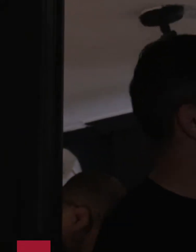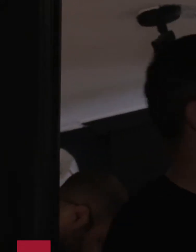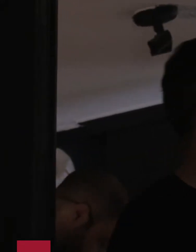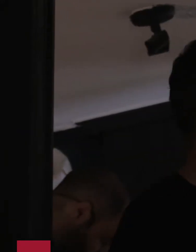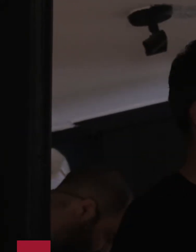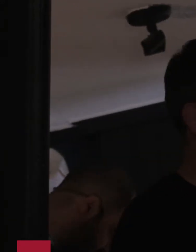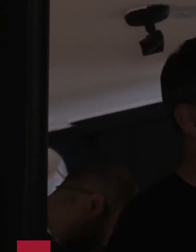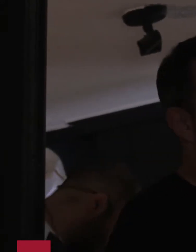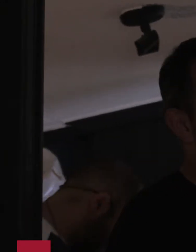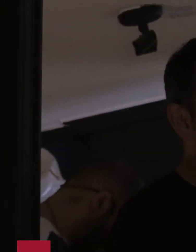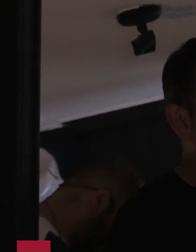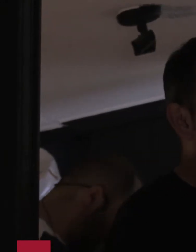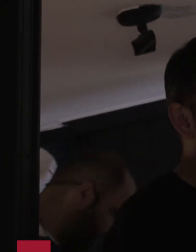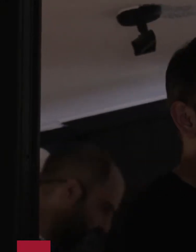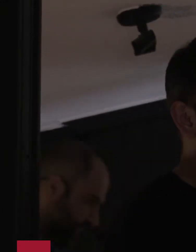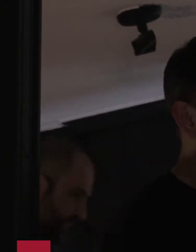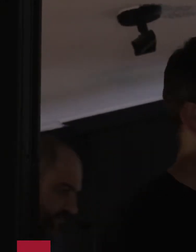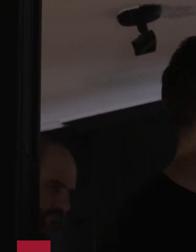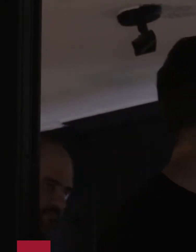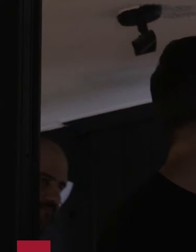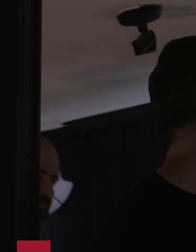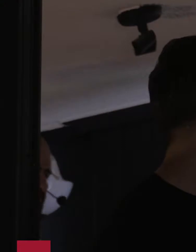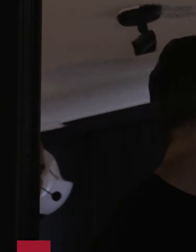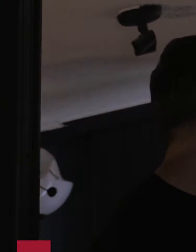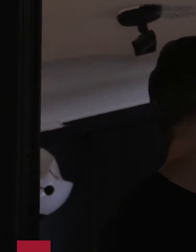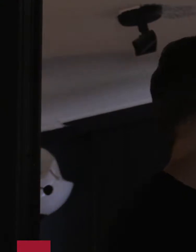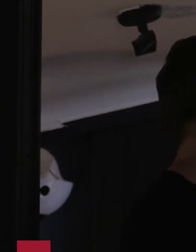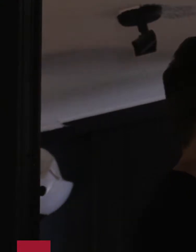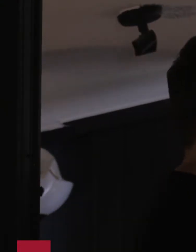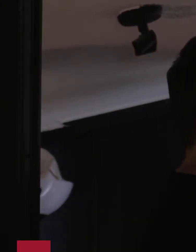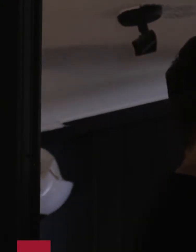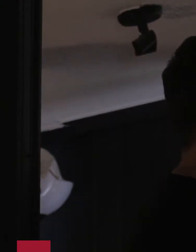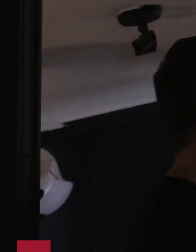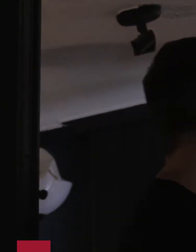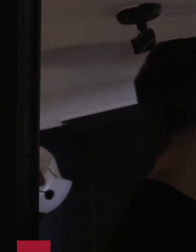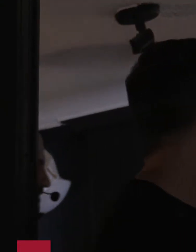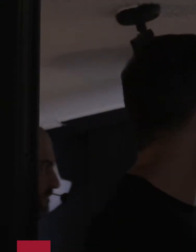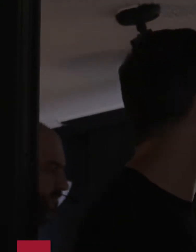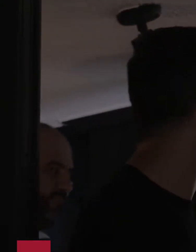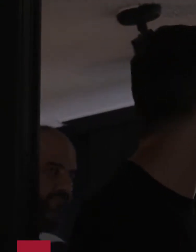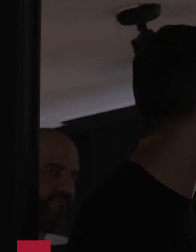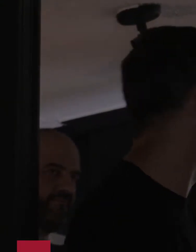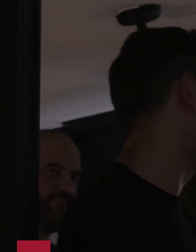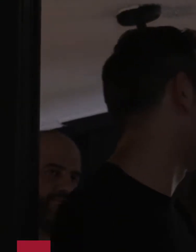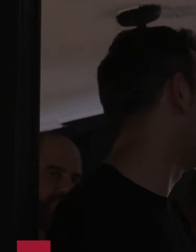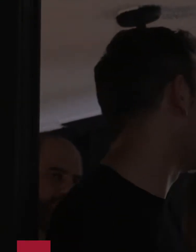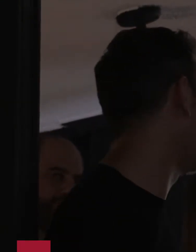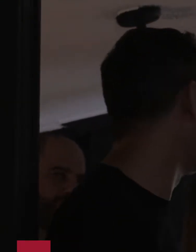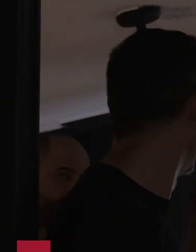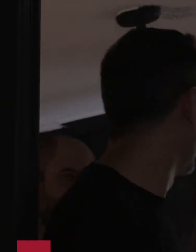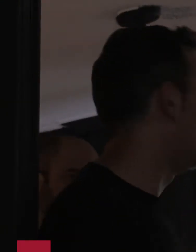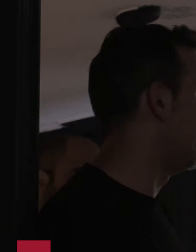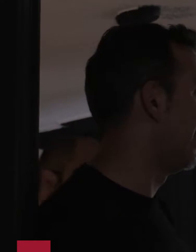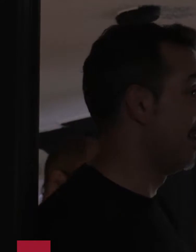Ayer hablando de dolor y de cuernos, y hoy hablando de neurociencia y